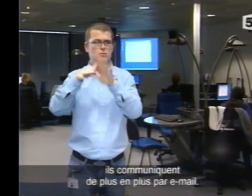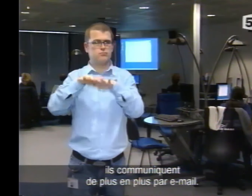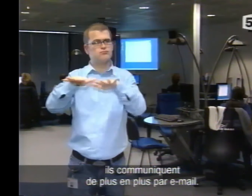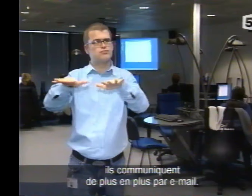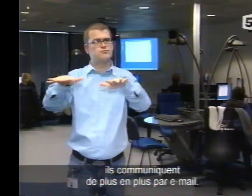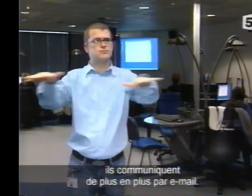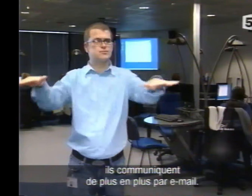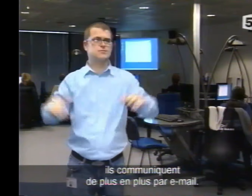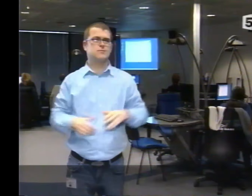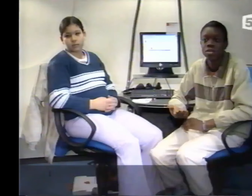email.